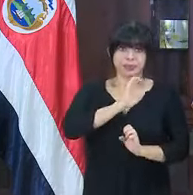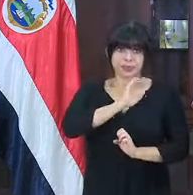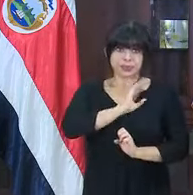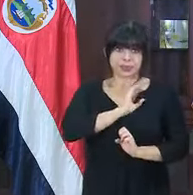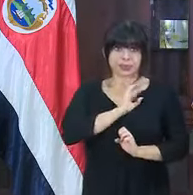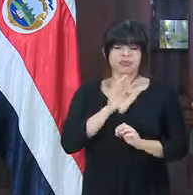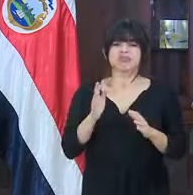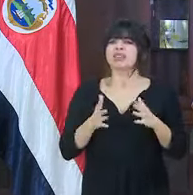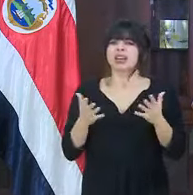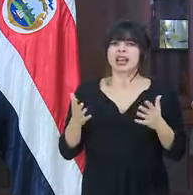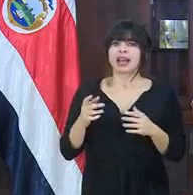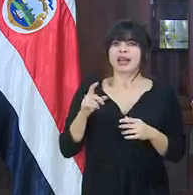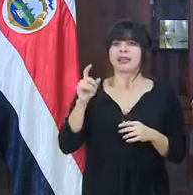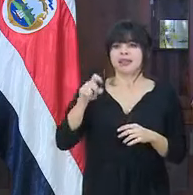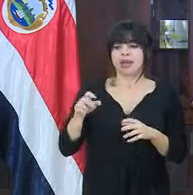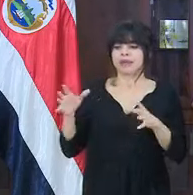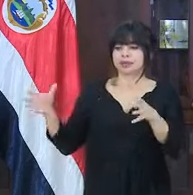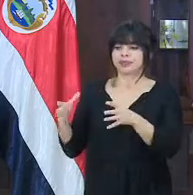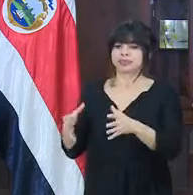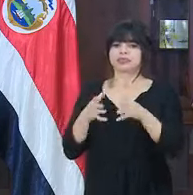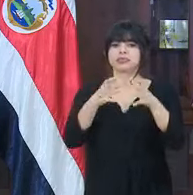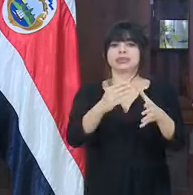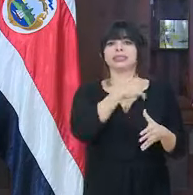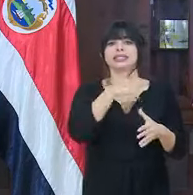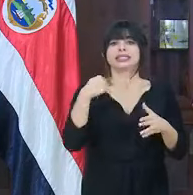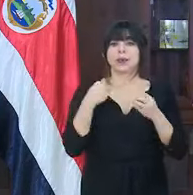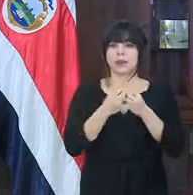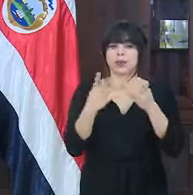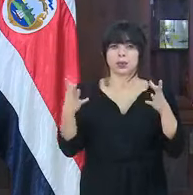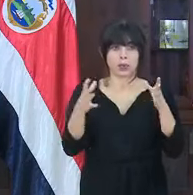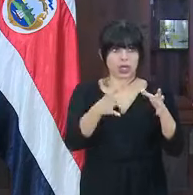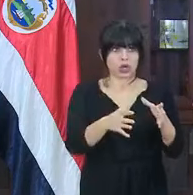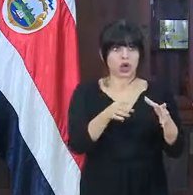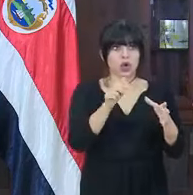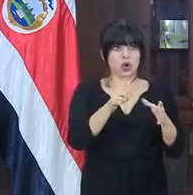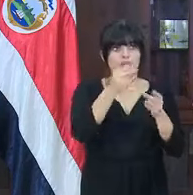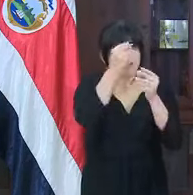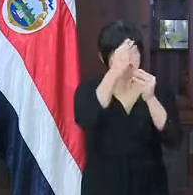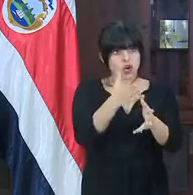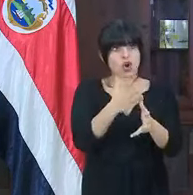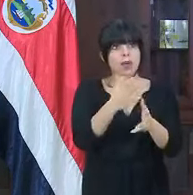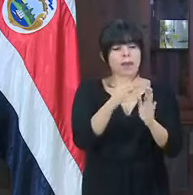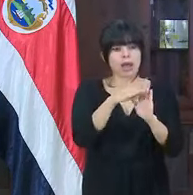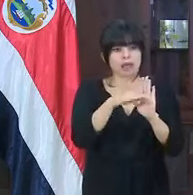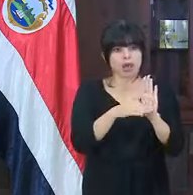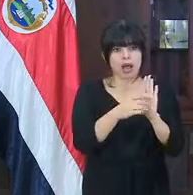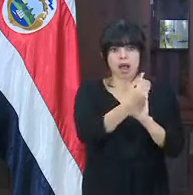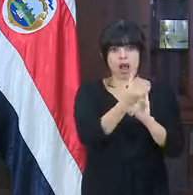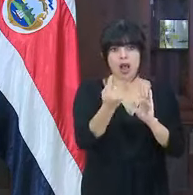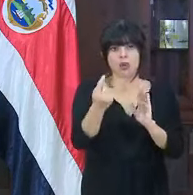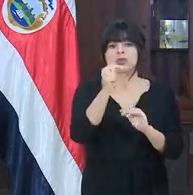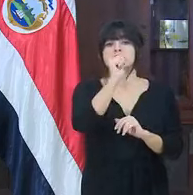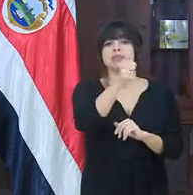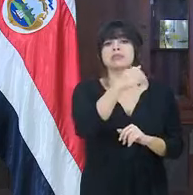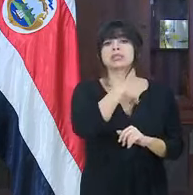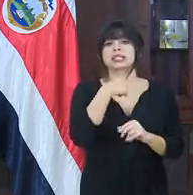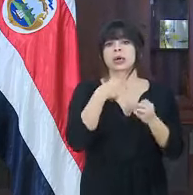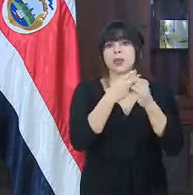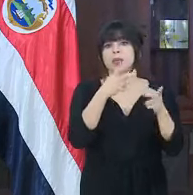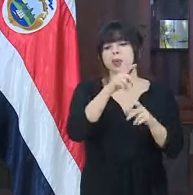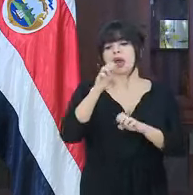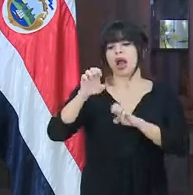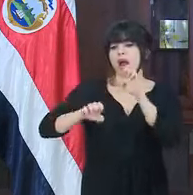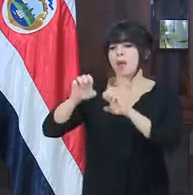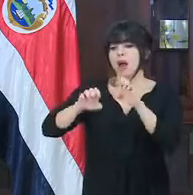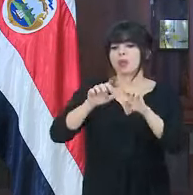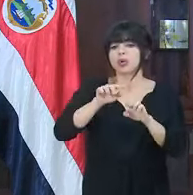pública es presentarlos al Ministerio Público con un informe a cada uno de ellos para que el Ministerio Público valore la